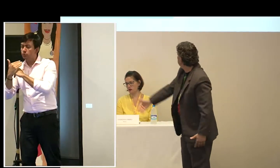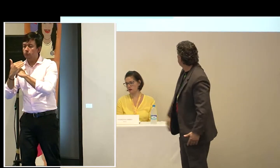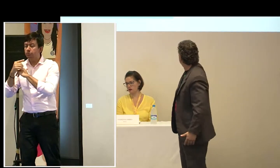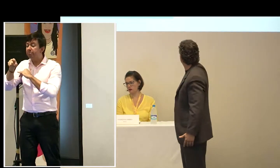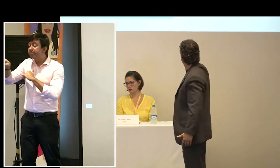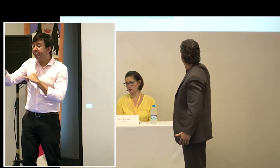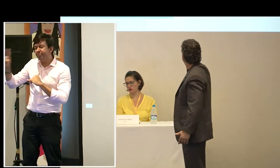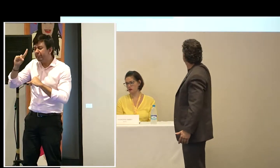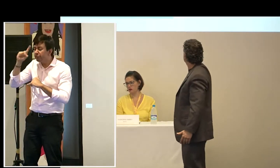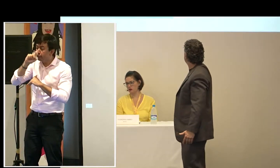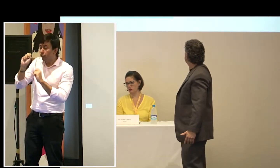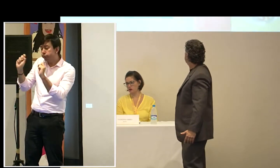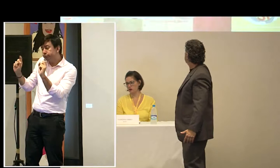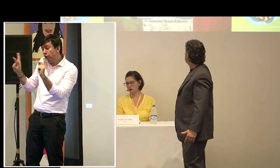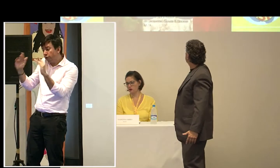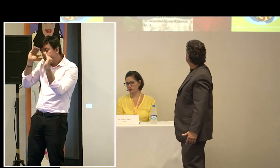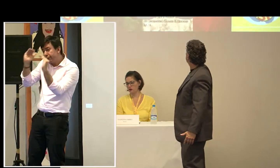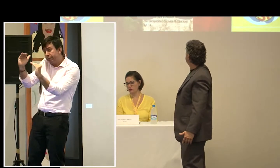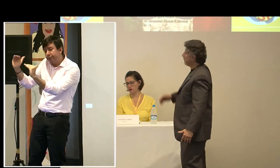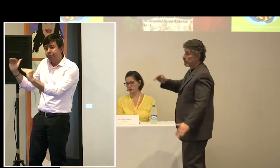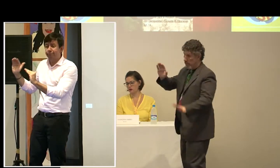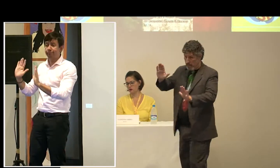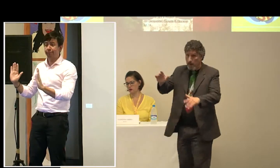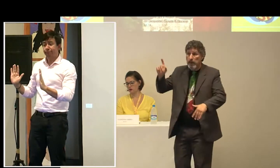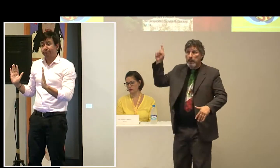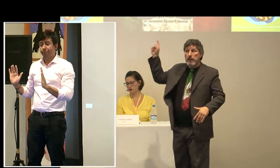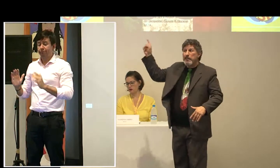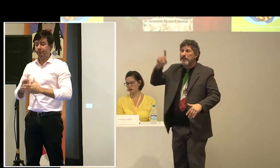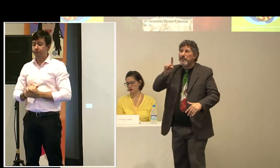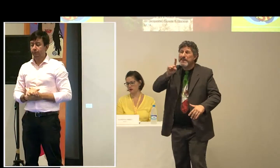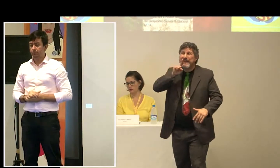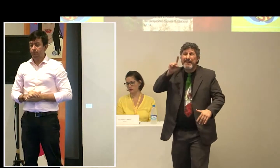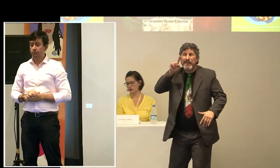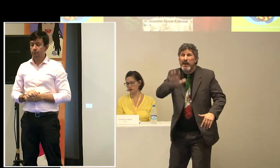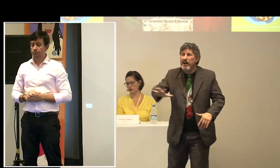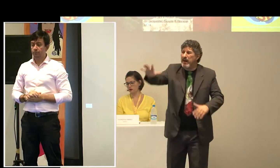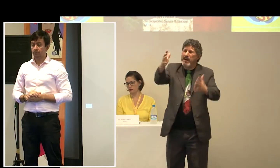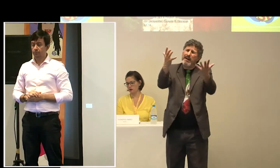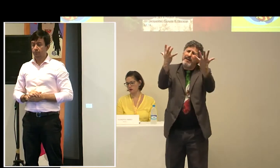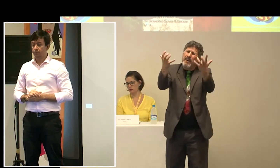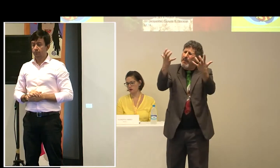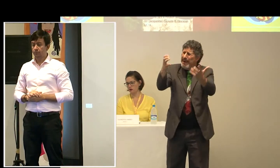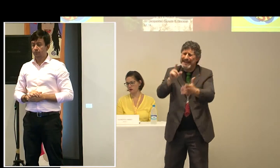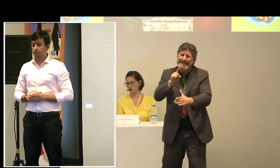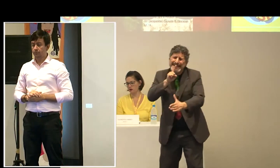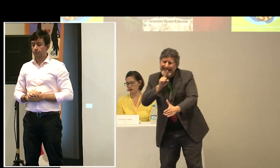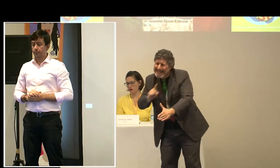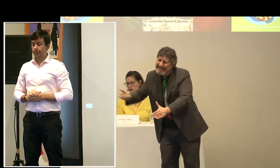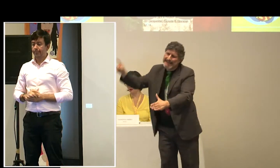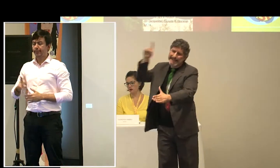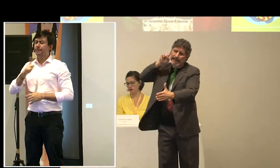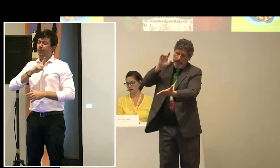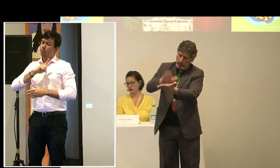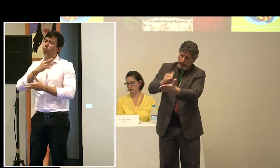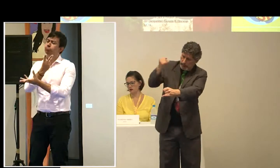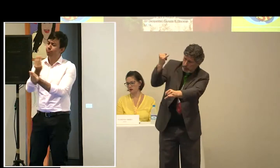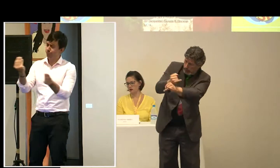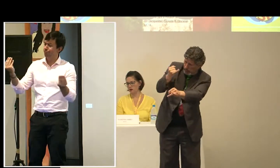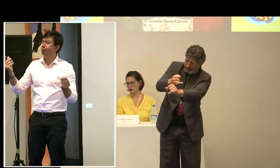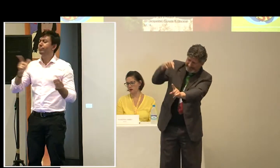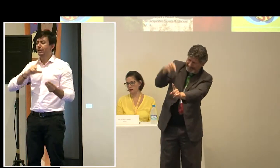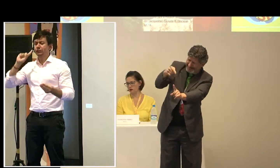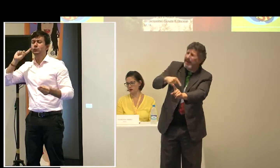Anteriormente era um trabalho de cooperação mútua, né? Algumas pessoas ajudavam e outras não, e nós